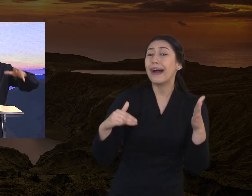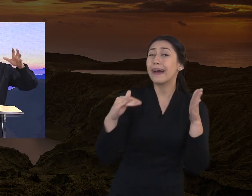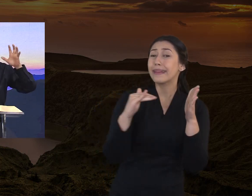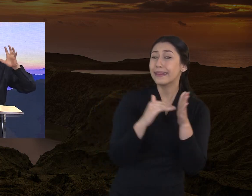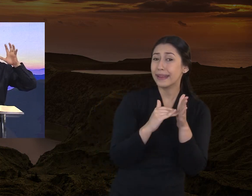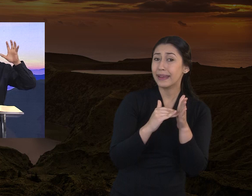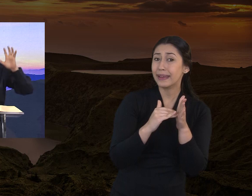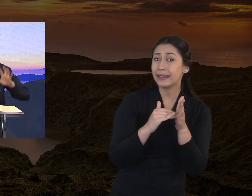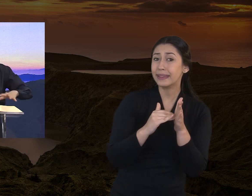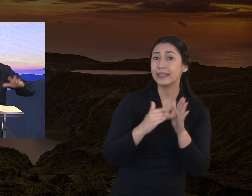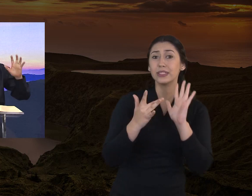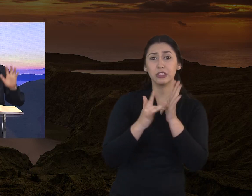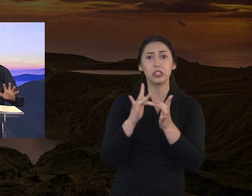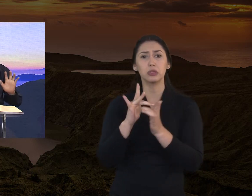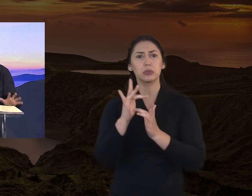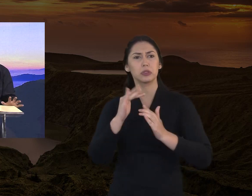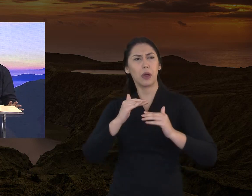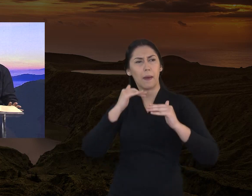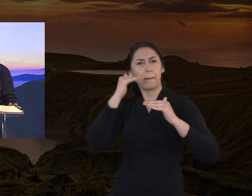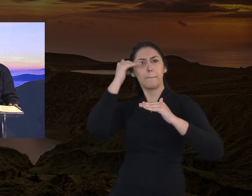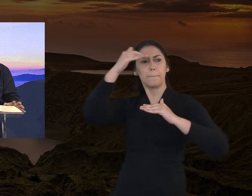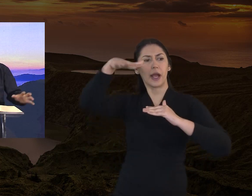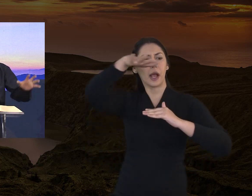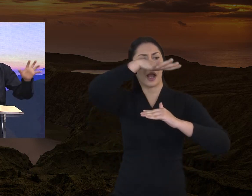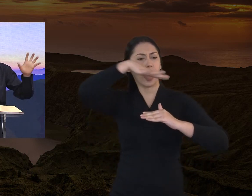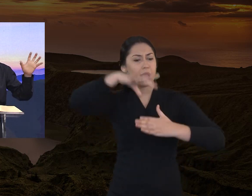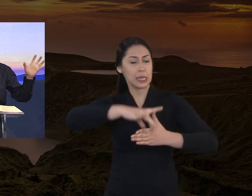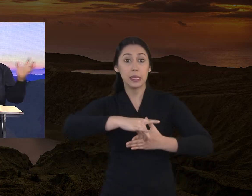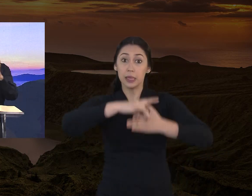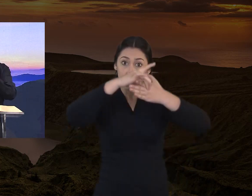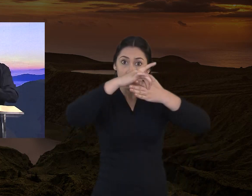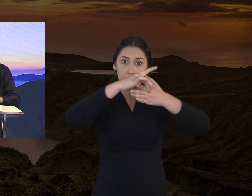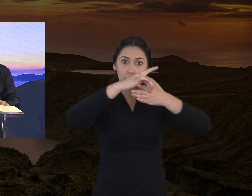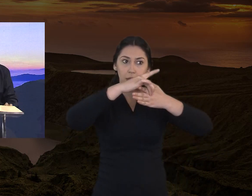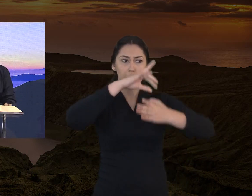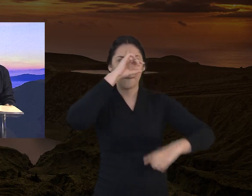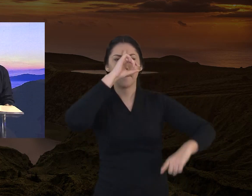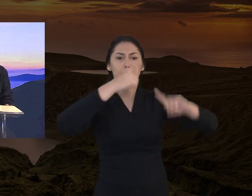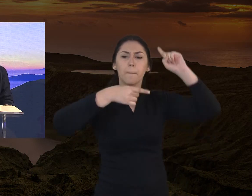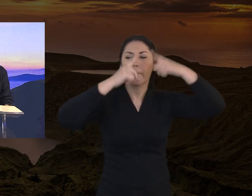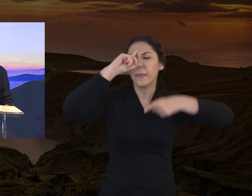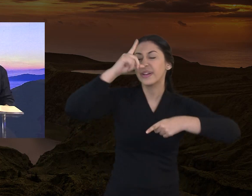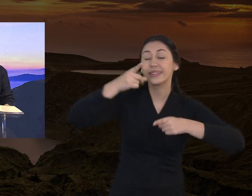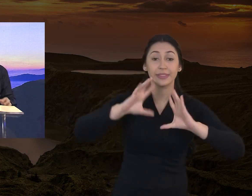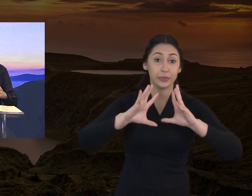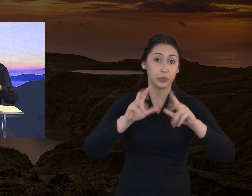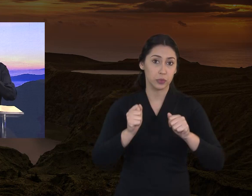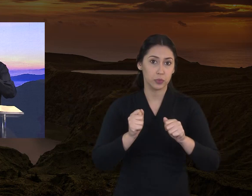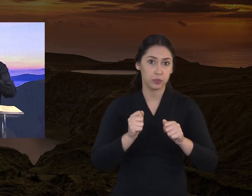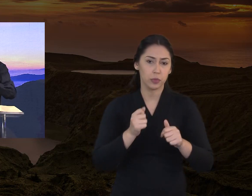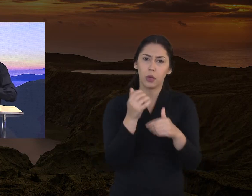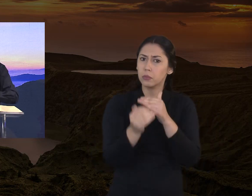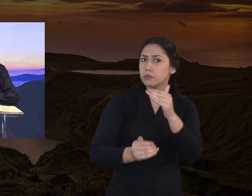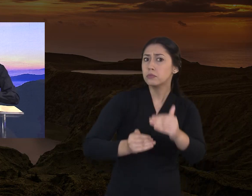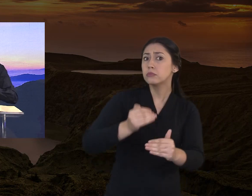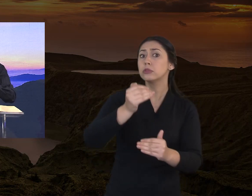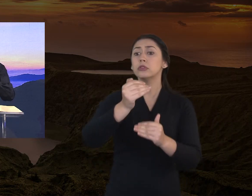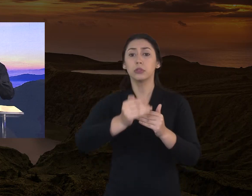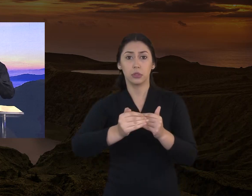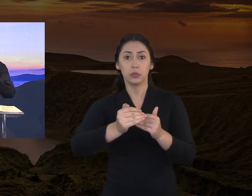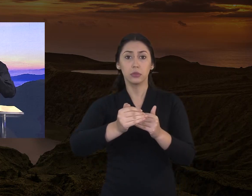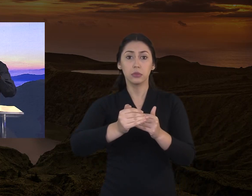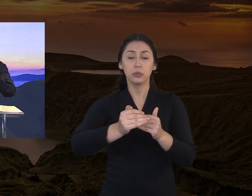colocar seus inimigos debaixo dos seus pés, Deus vai fazer Cristo ser o cabeça sobre todas as coisas. Esse é o